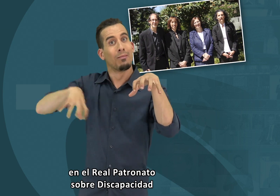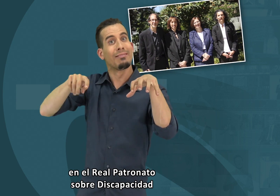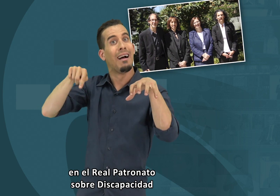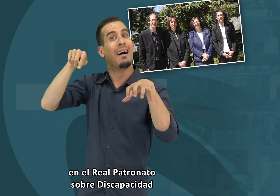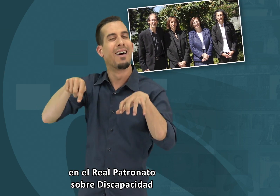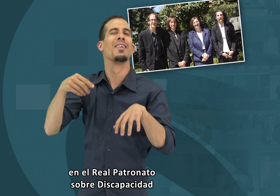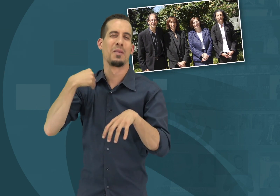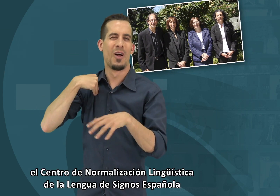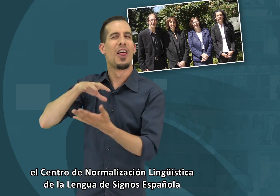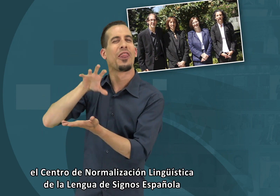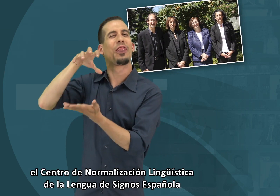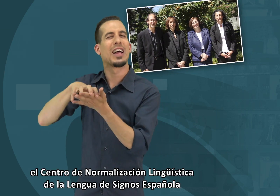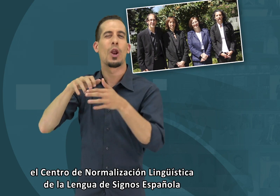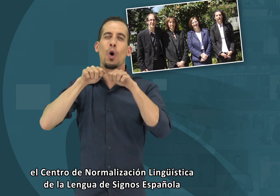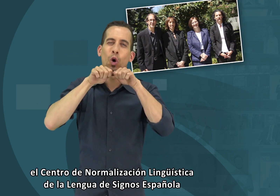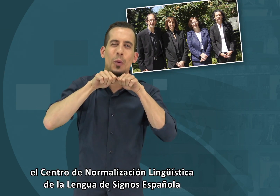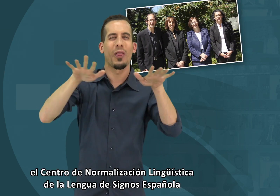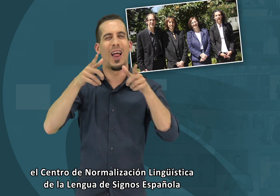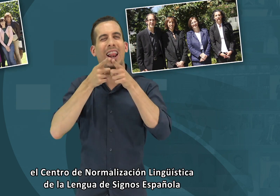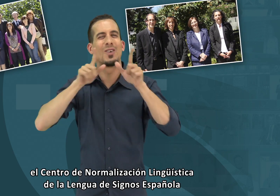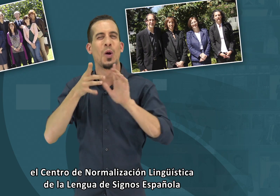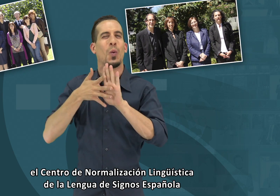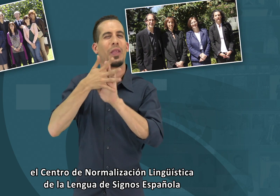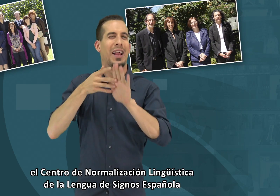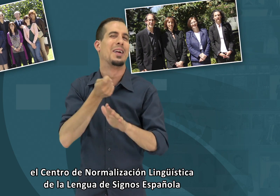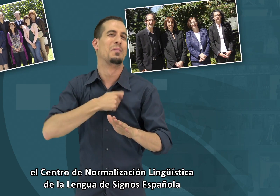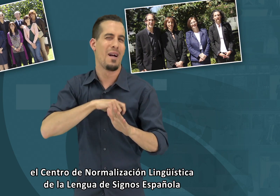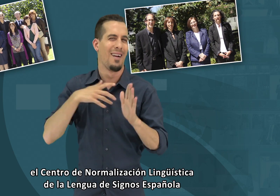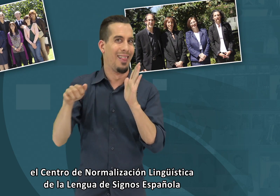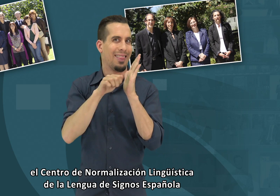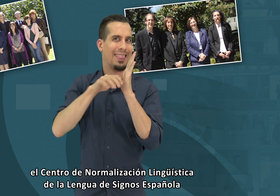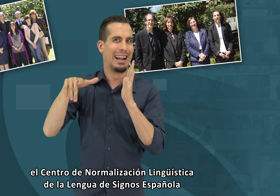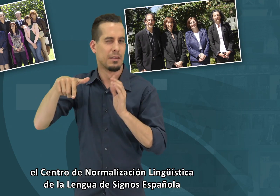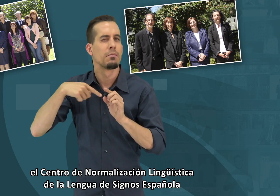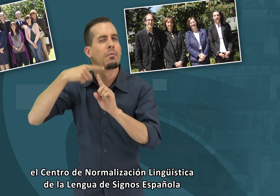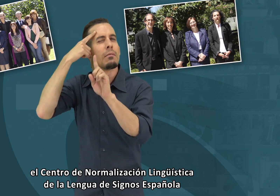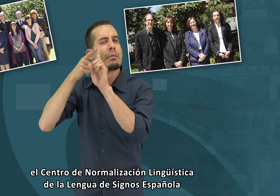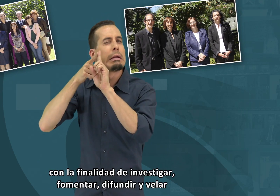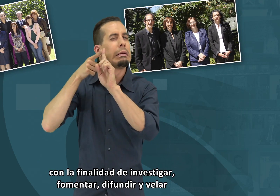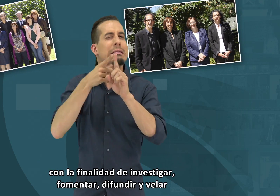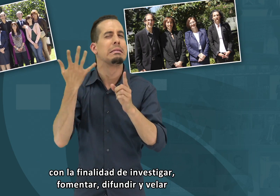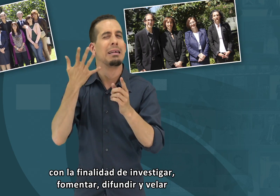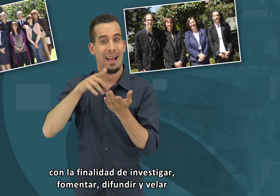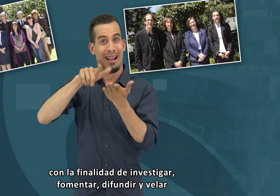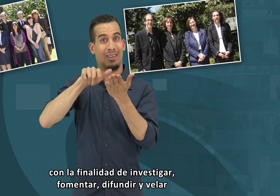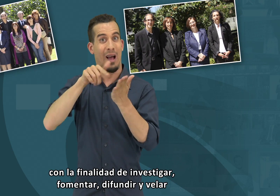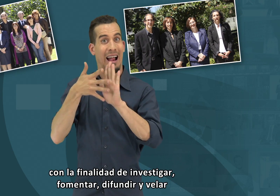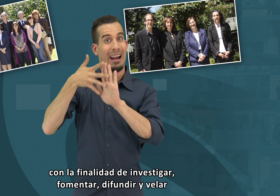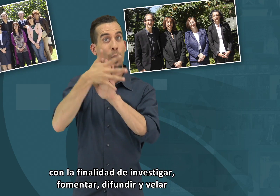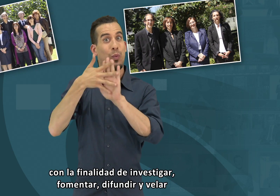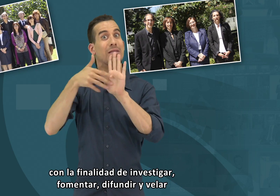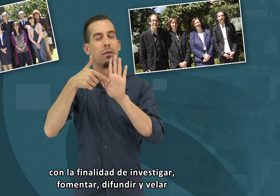el Centro de Normalización Lingüística de la Lengua de Signos Española, con la finalidad